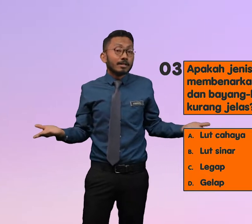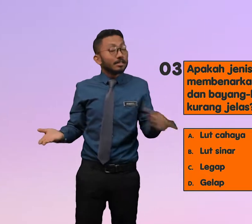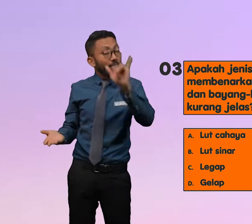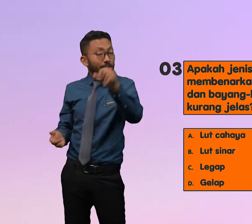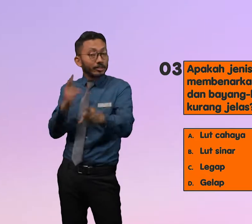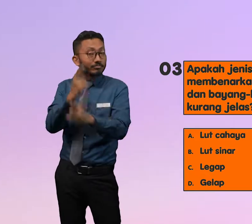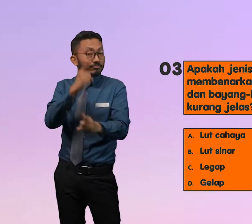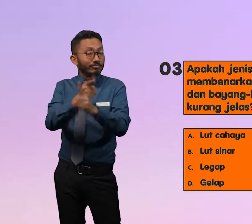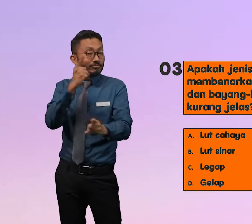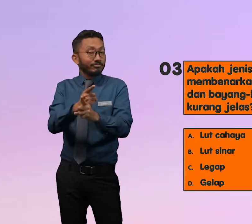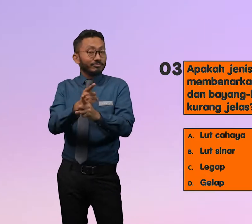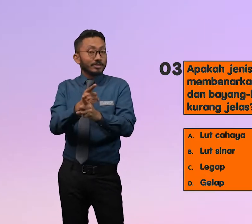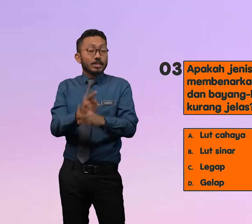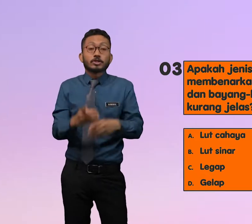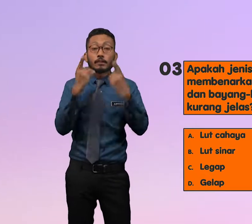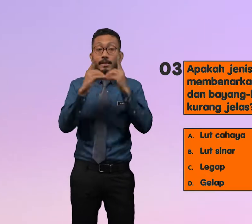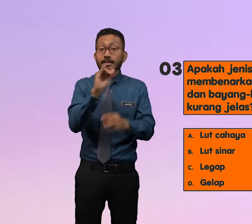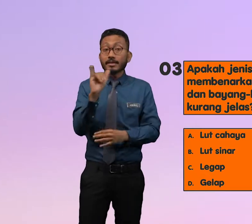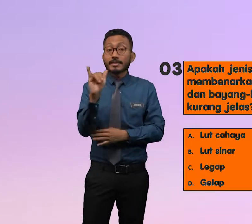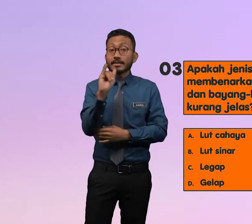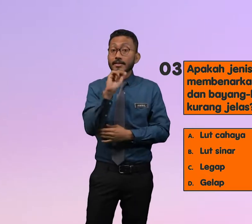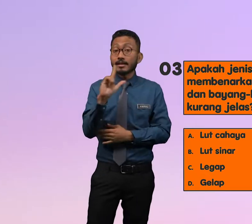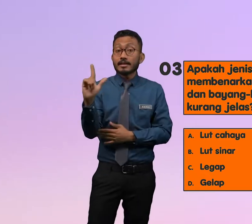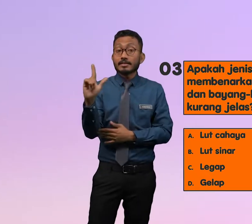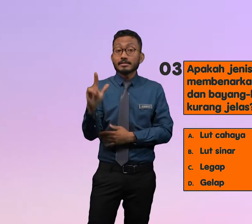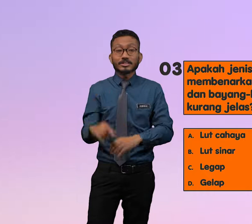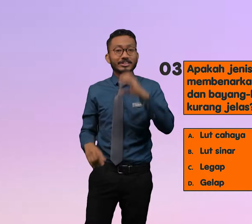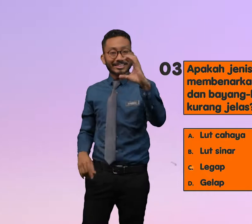Ya betul. Jawapannya ialah C.